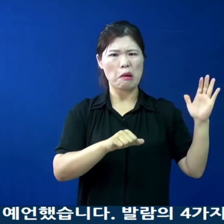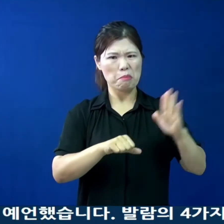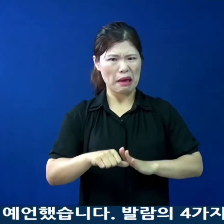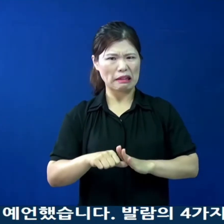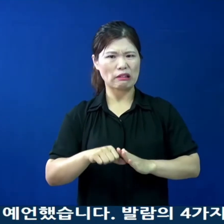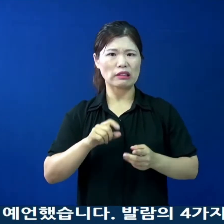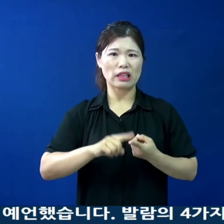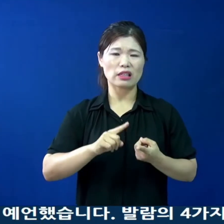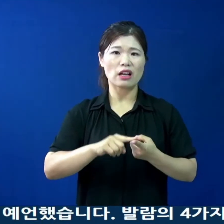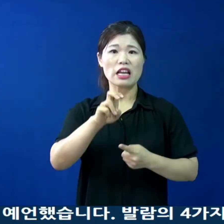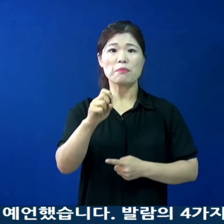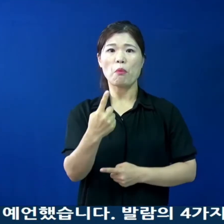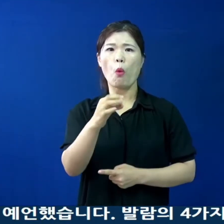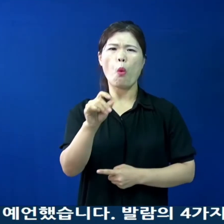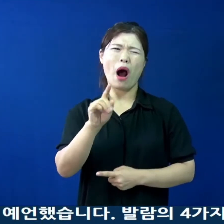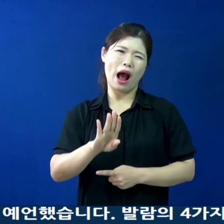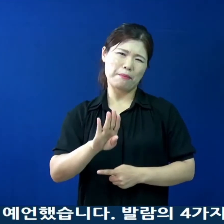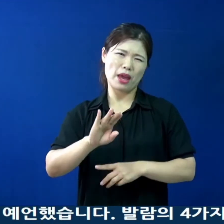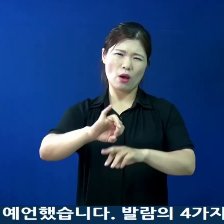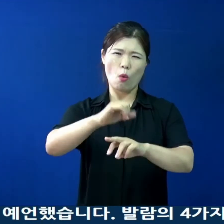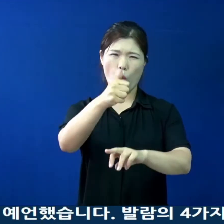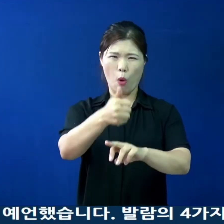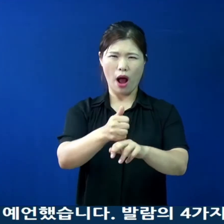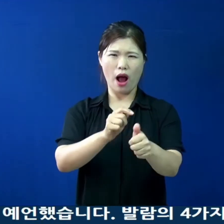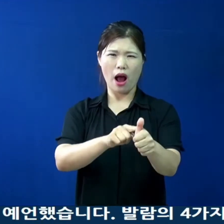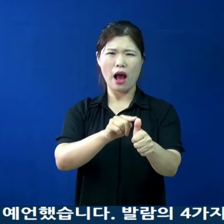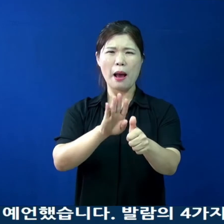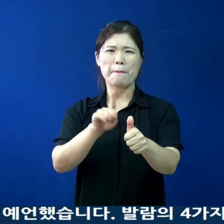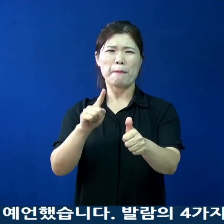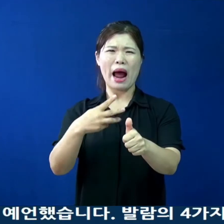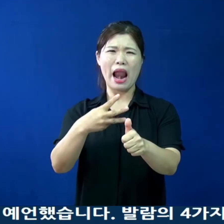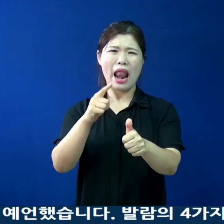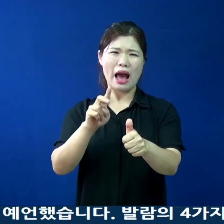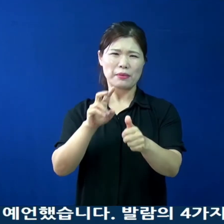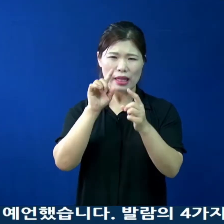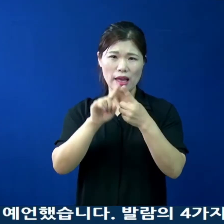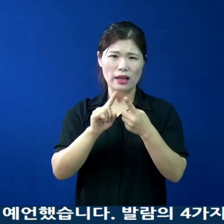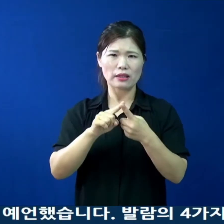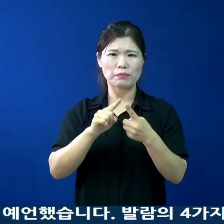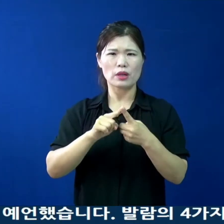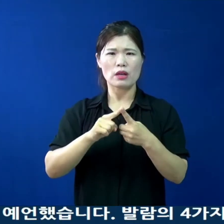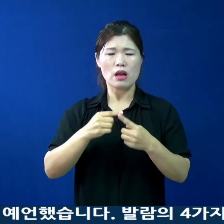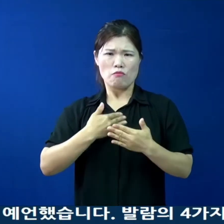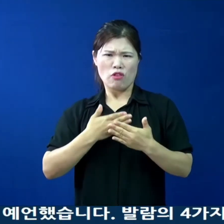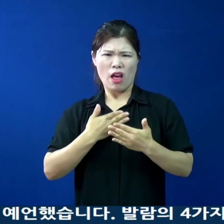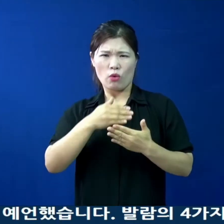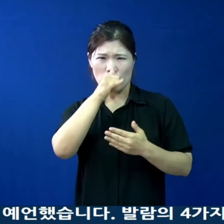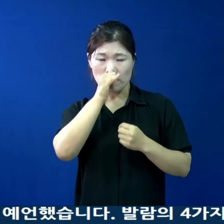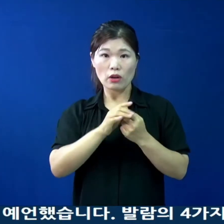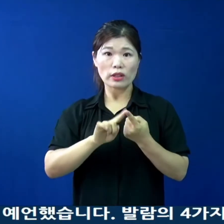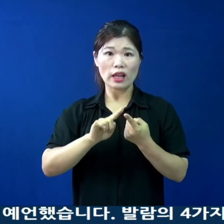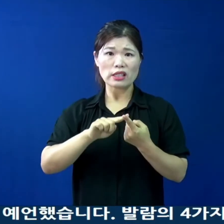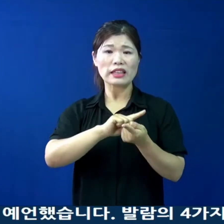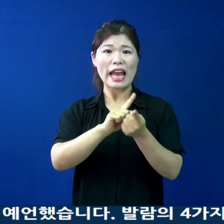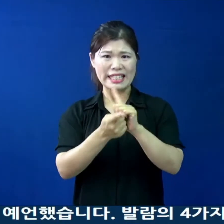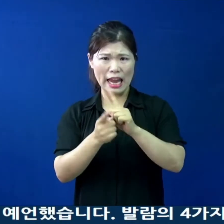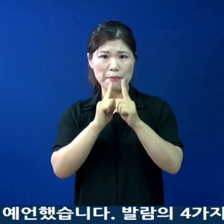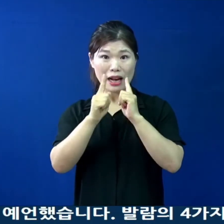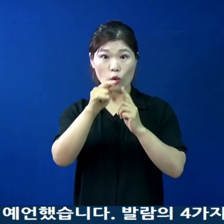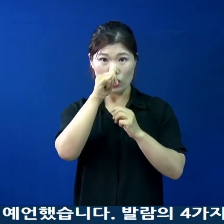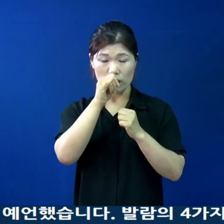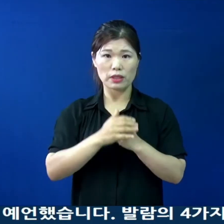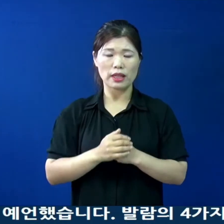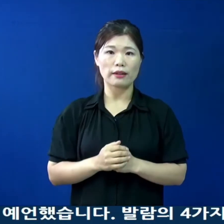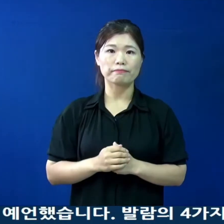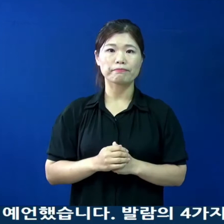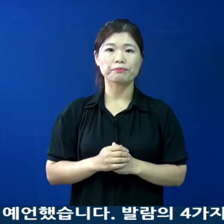발락이 이제 번민하면서 불안해합니다. 그리고 그 불안감의 위기를 대처하는 이야기가 오늘의 본문의